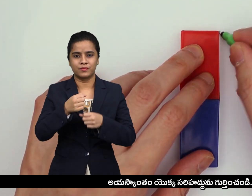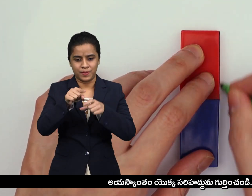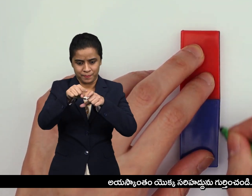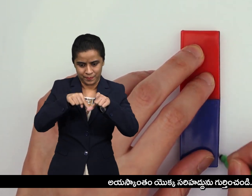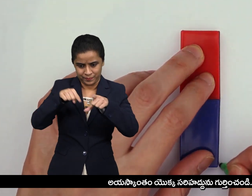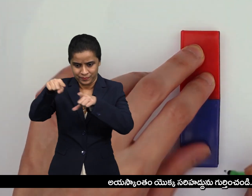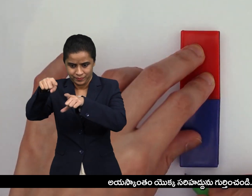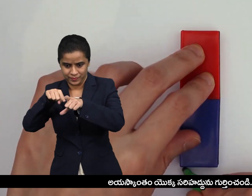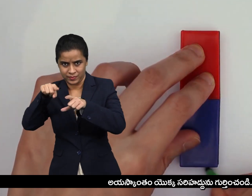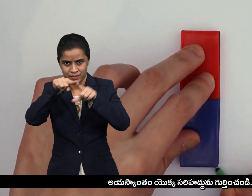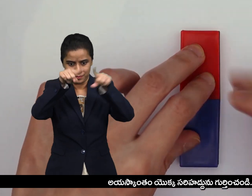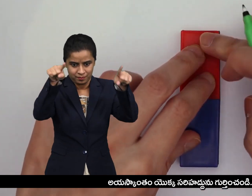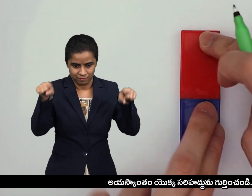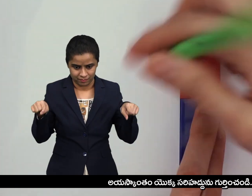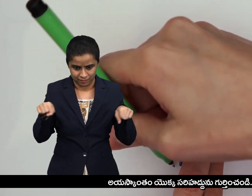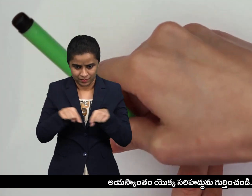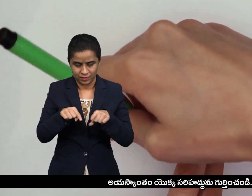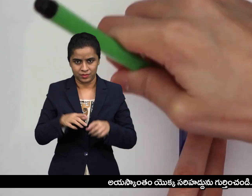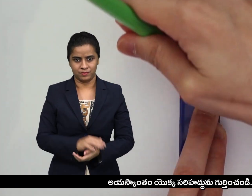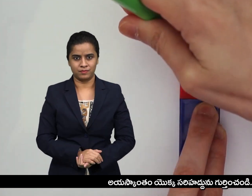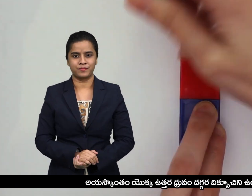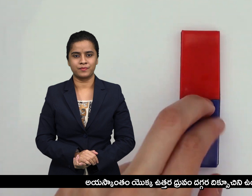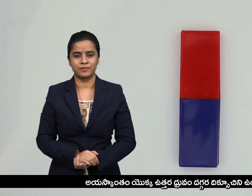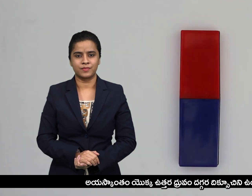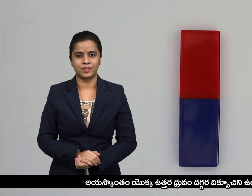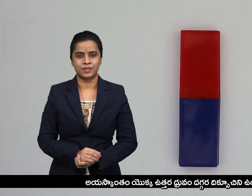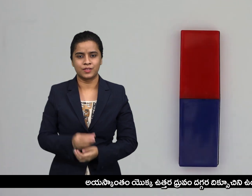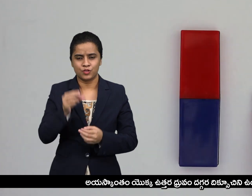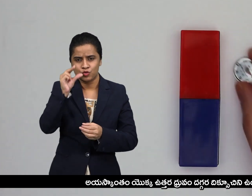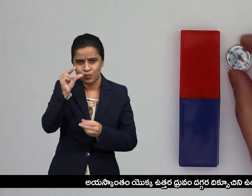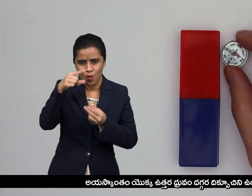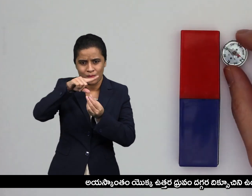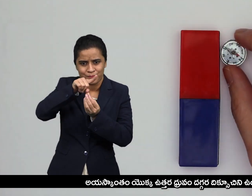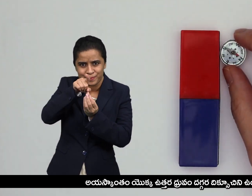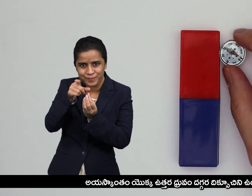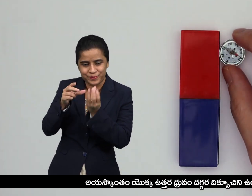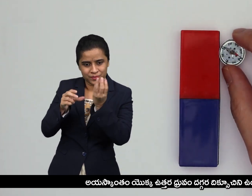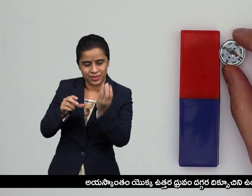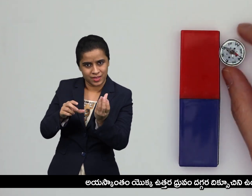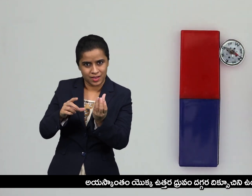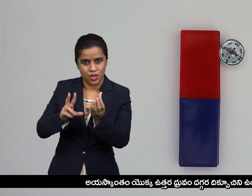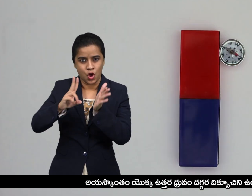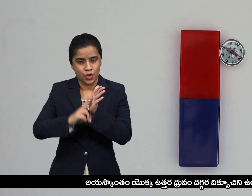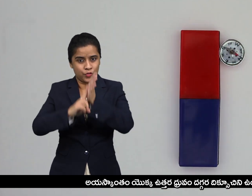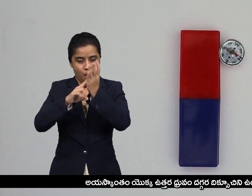అయస్కాంతం యొక్క సరిహద్దును గుర్తించండి. అయస్కాంతం యొక్క ఉత్తర ధ్రువం దగ్గర దిక్సూచిని